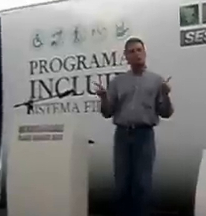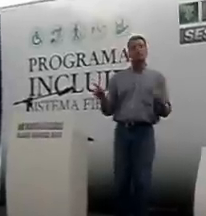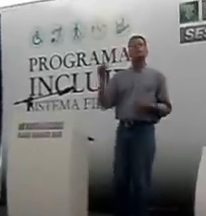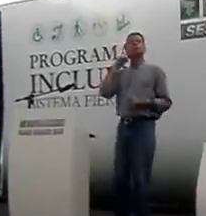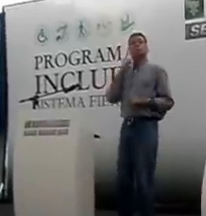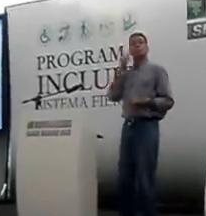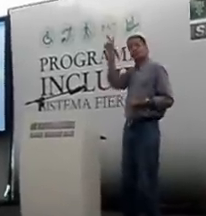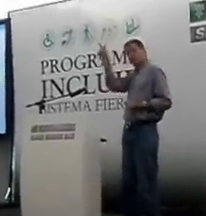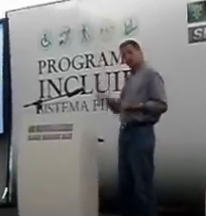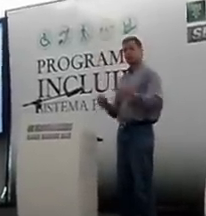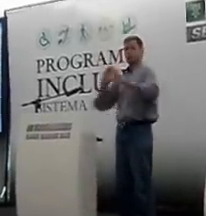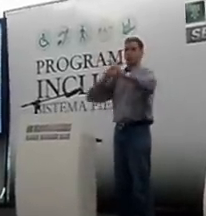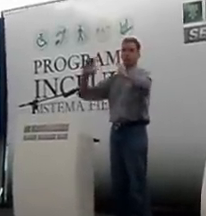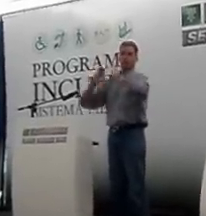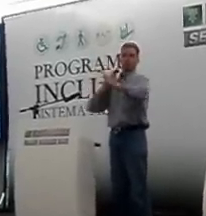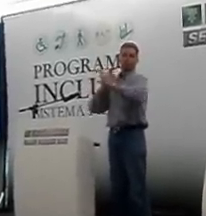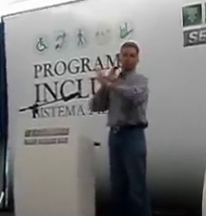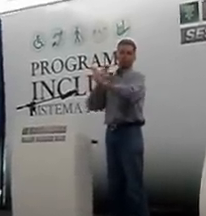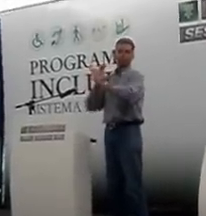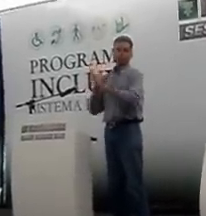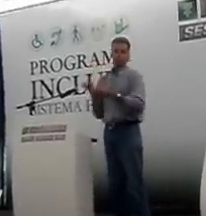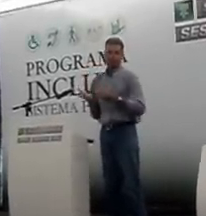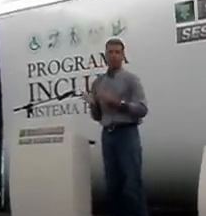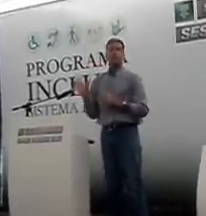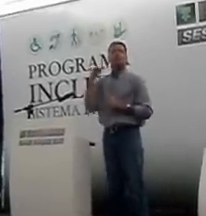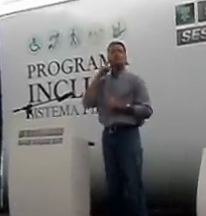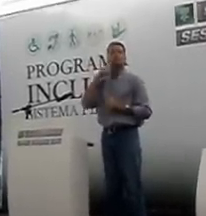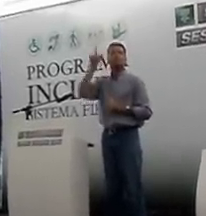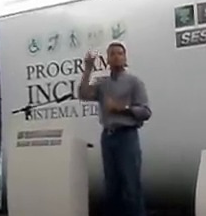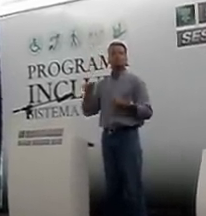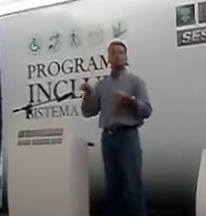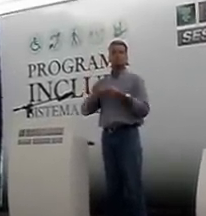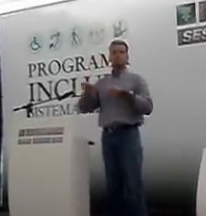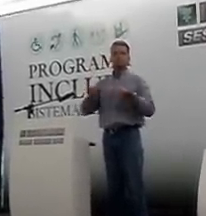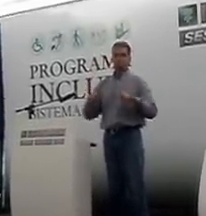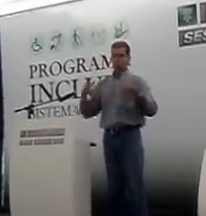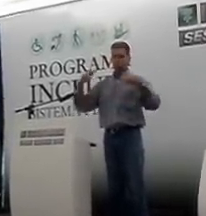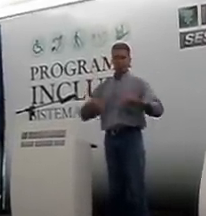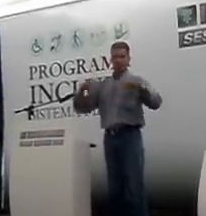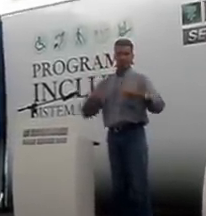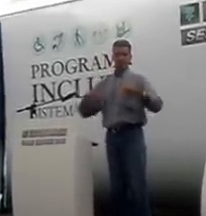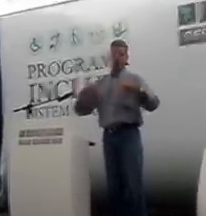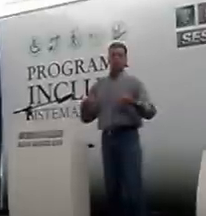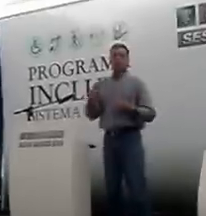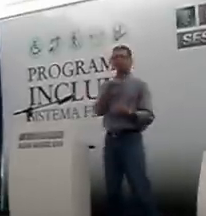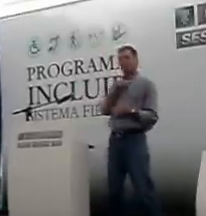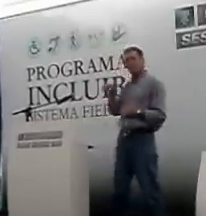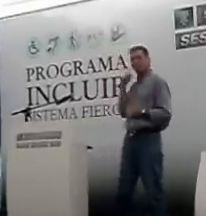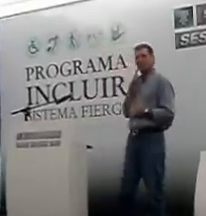para os surdos, que vai incluir a mesma coisa, não é a mesma coisa. Então, em relação à